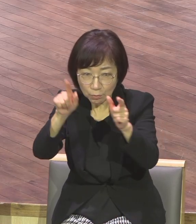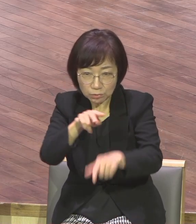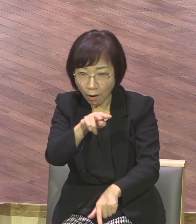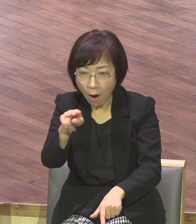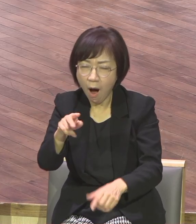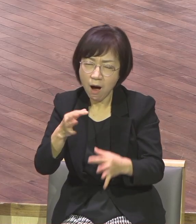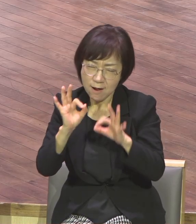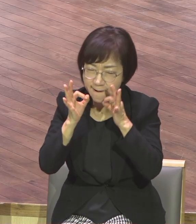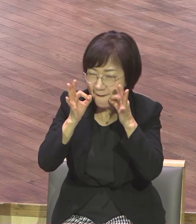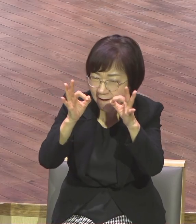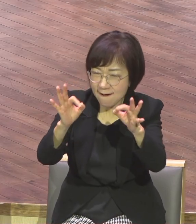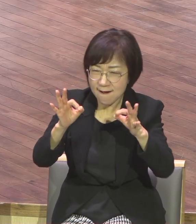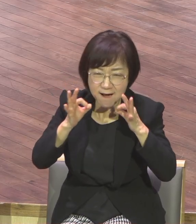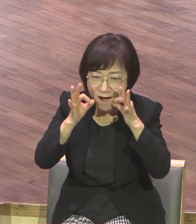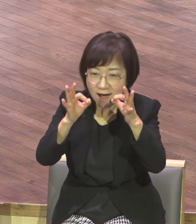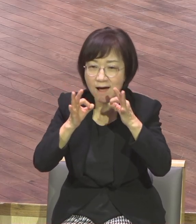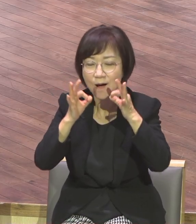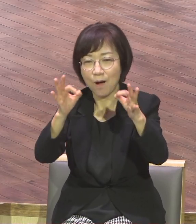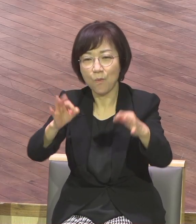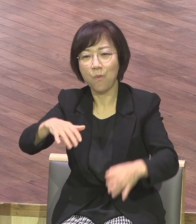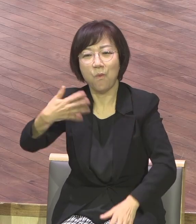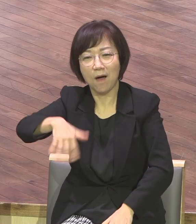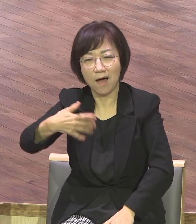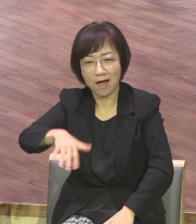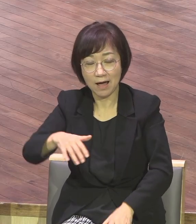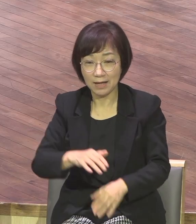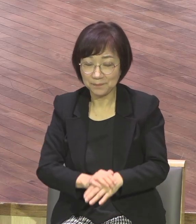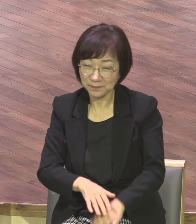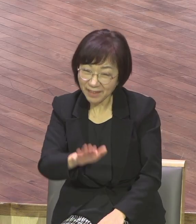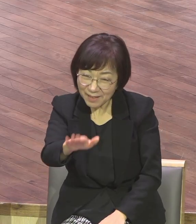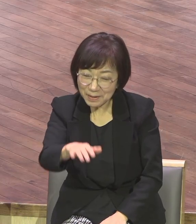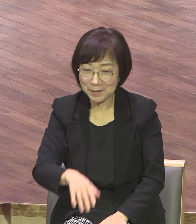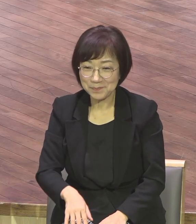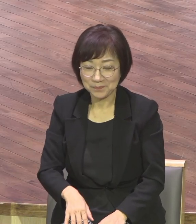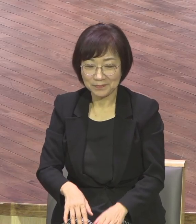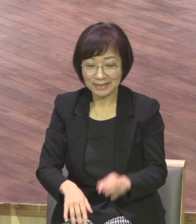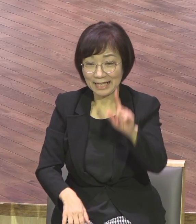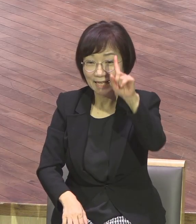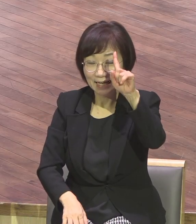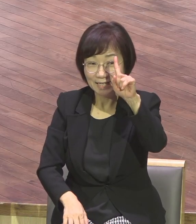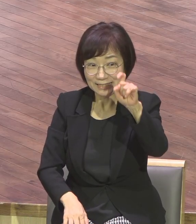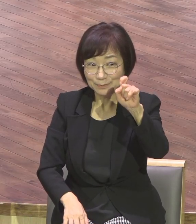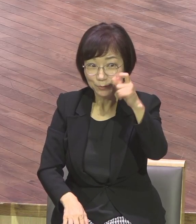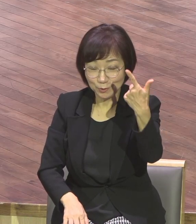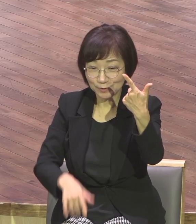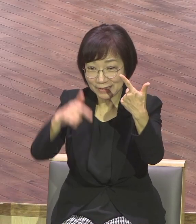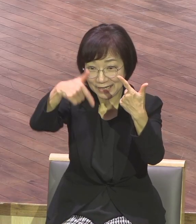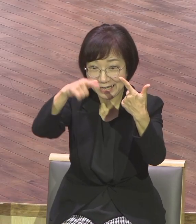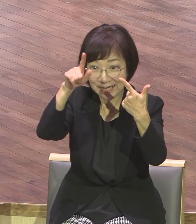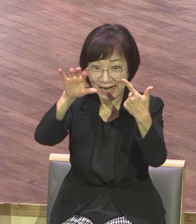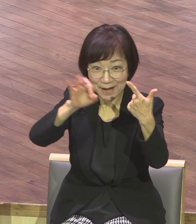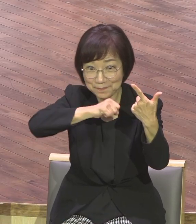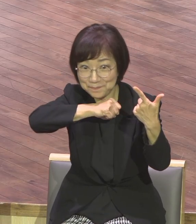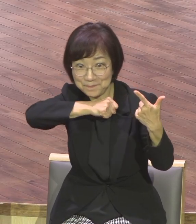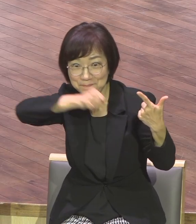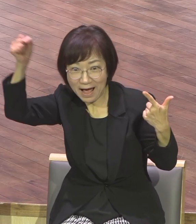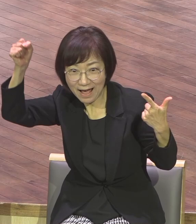우리나라가 16강에 진출한다라고 하는 확률은 9%밖에 안 됐어요.